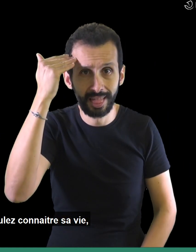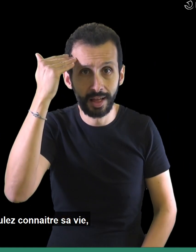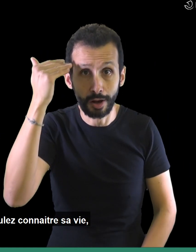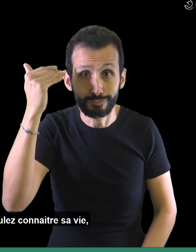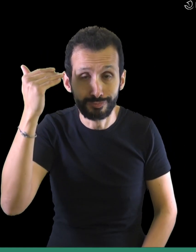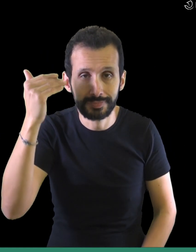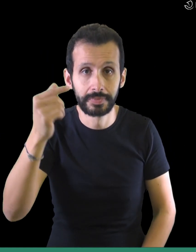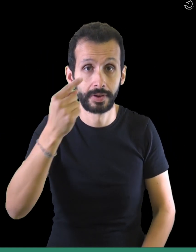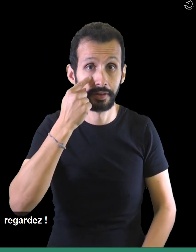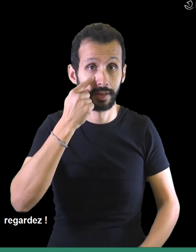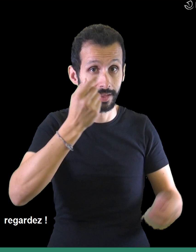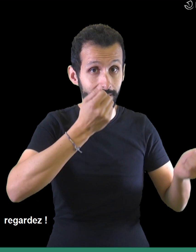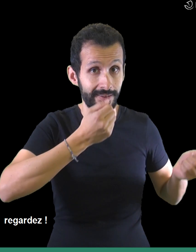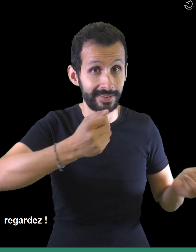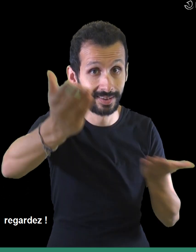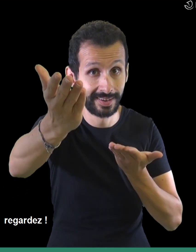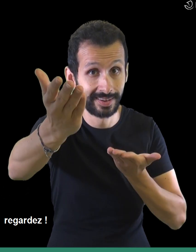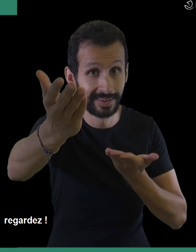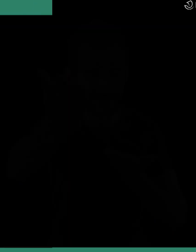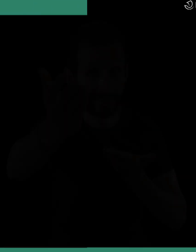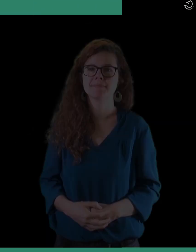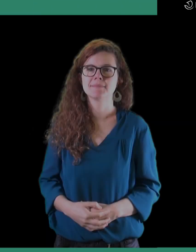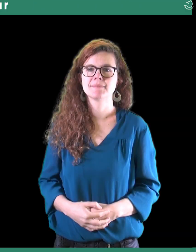vie? Regardez.